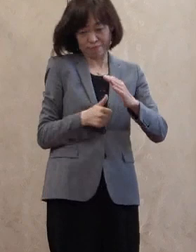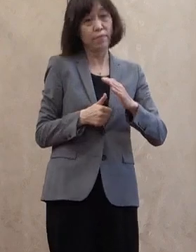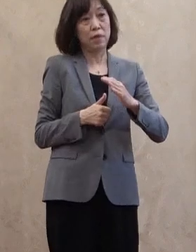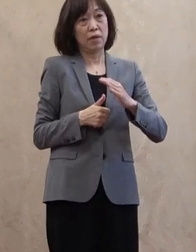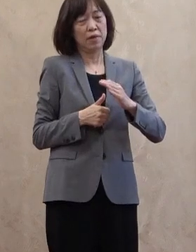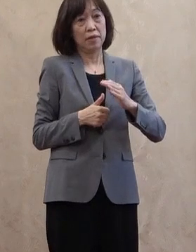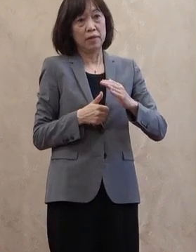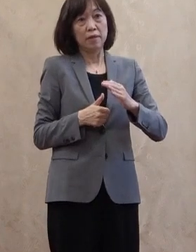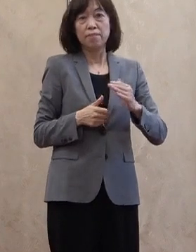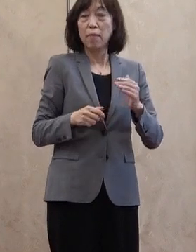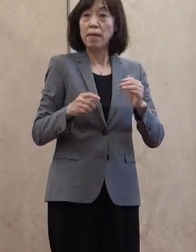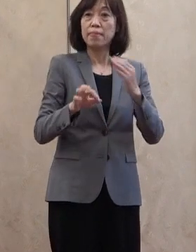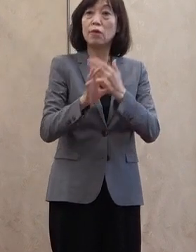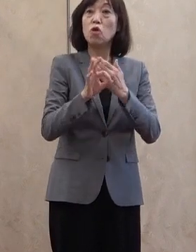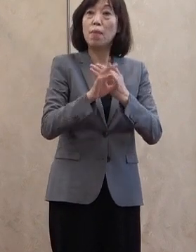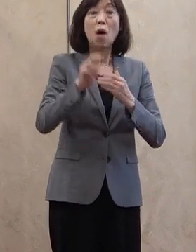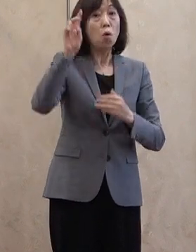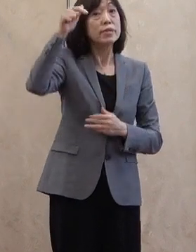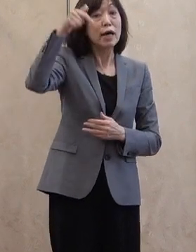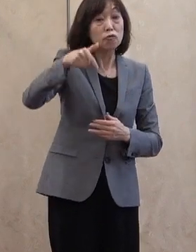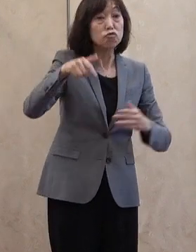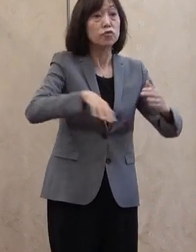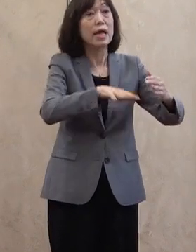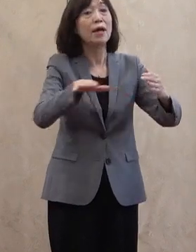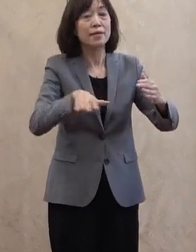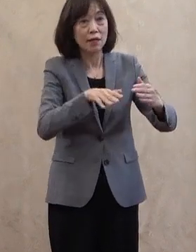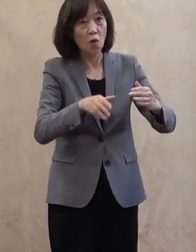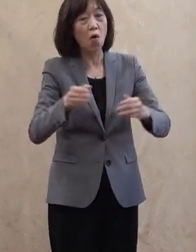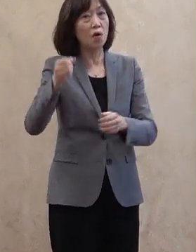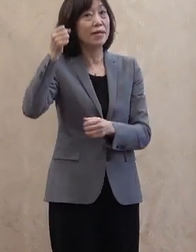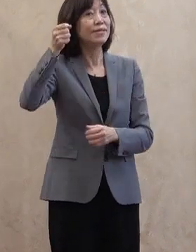レー、府内全域での聖火リレーはどうなるんでしょうか。